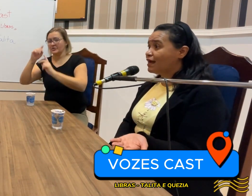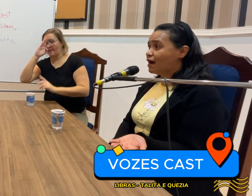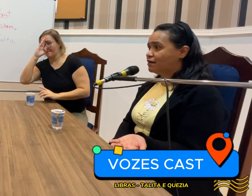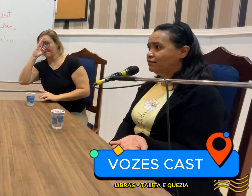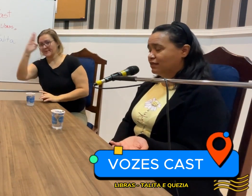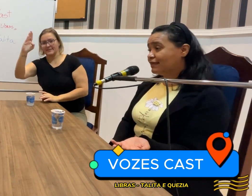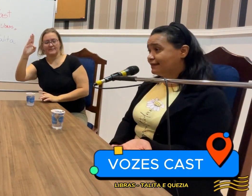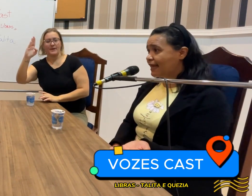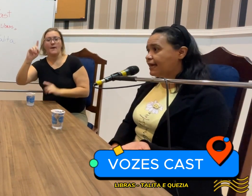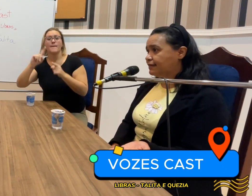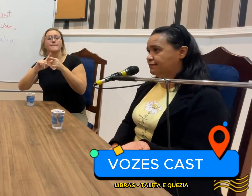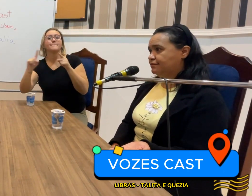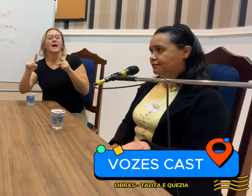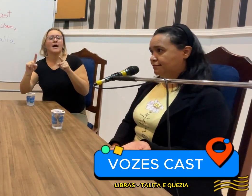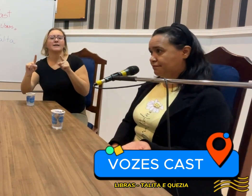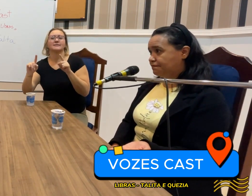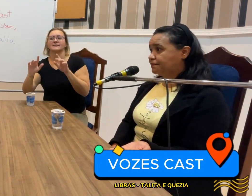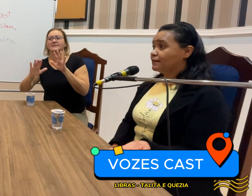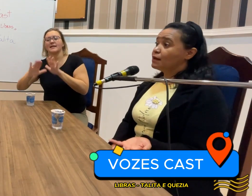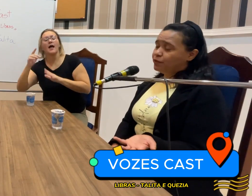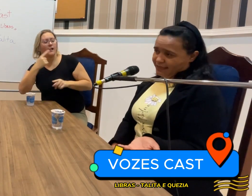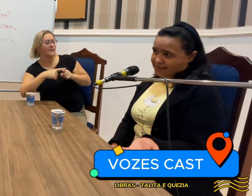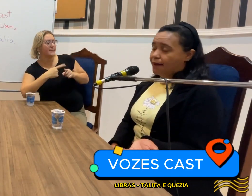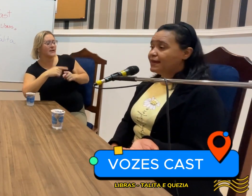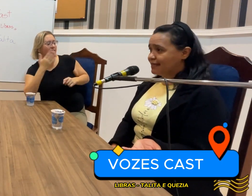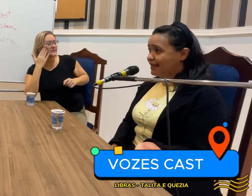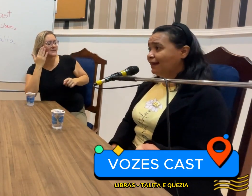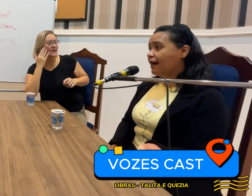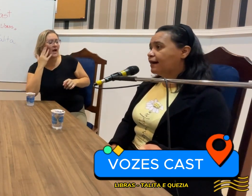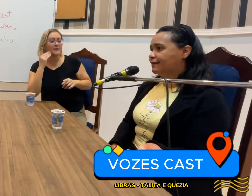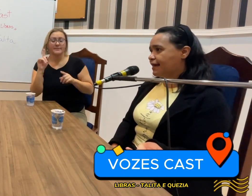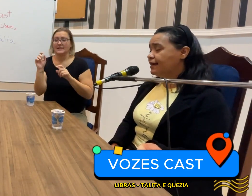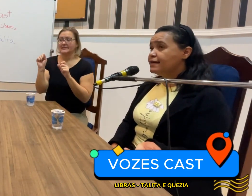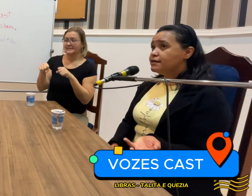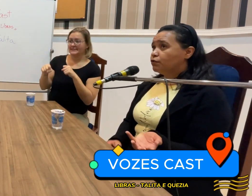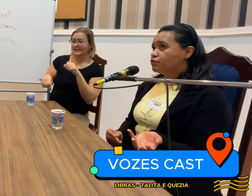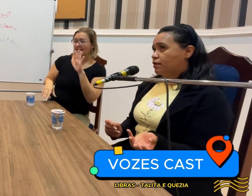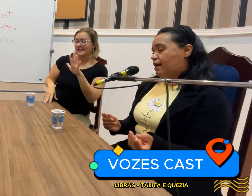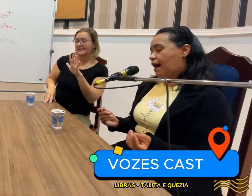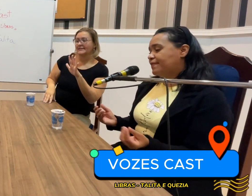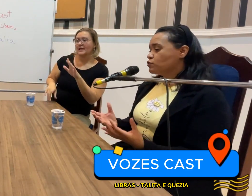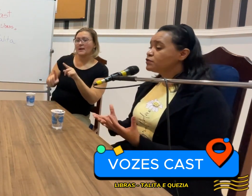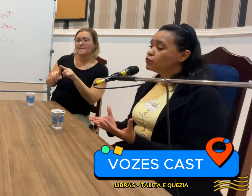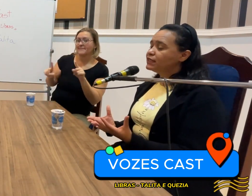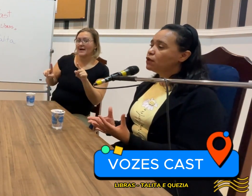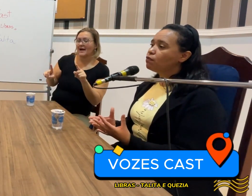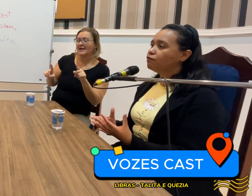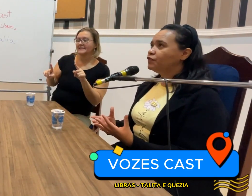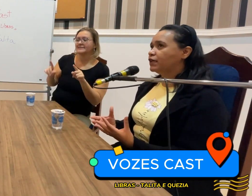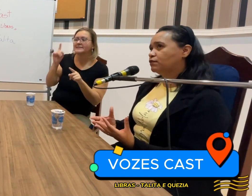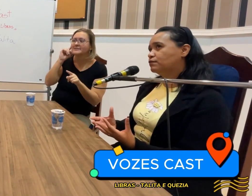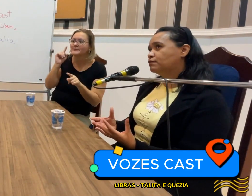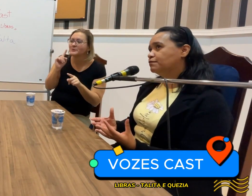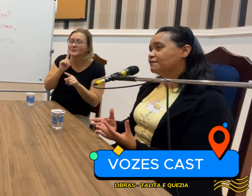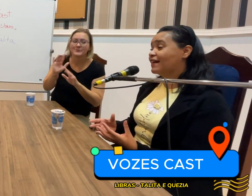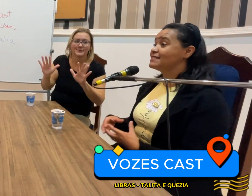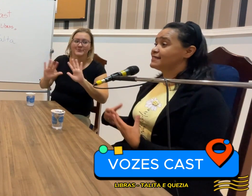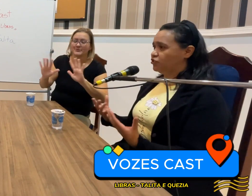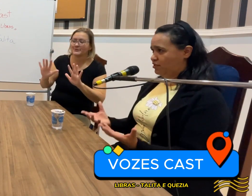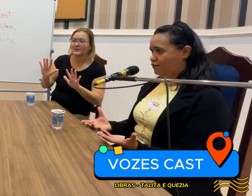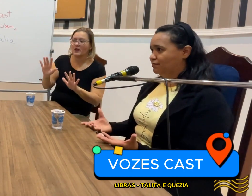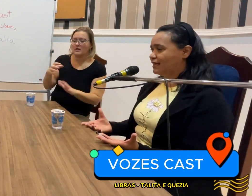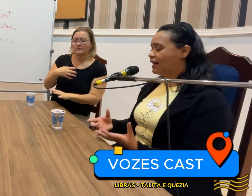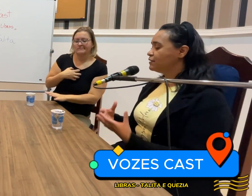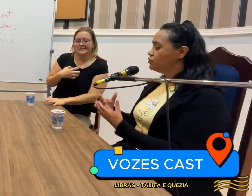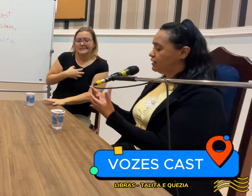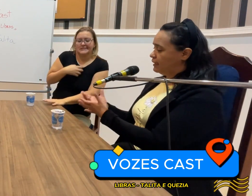único lugar... que tem. Porque eles sabem que tem Porque lá. sabem que tem Exatamente. lá, né? A pessoa surda não vai se